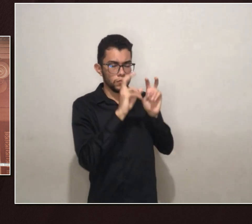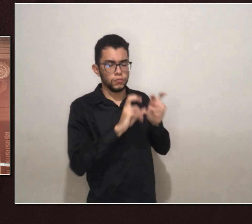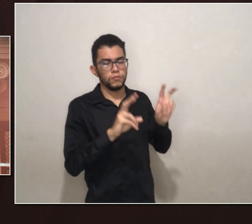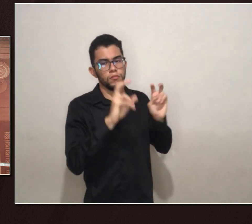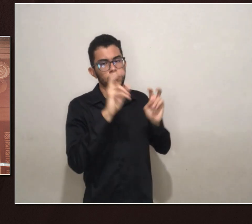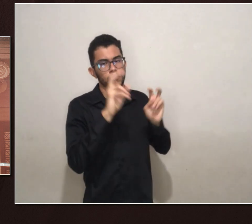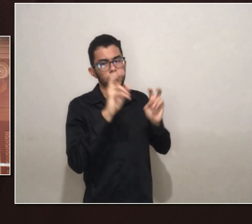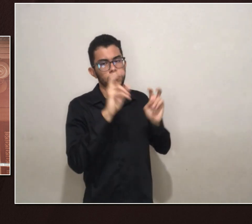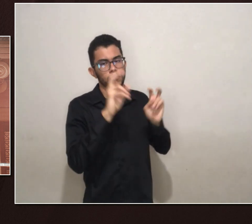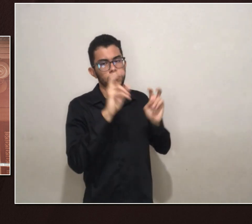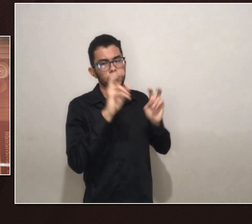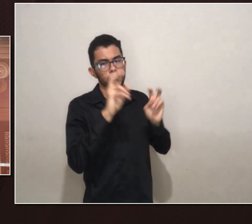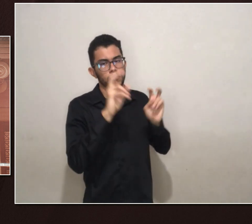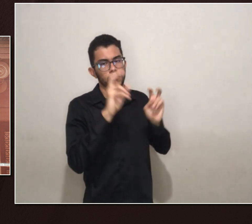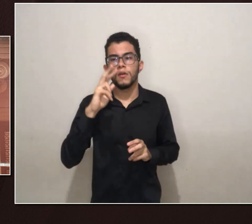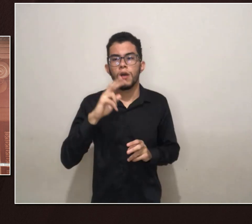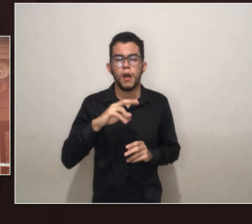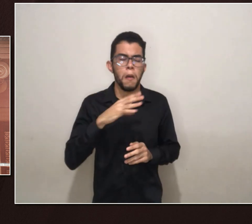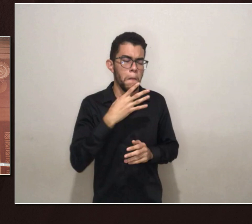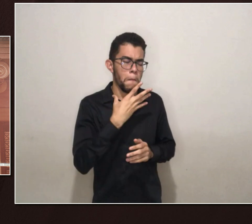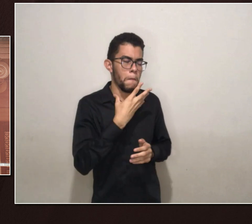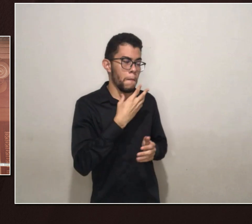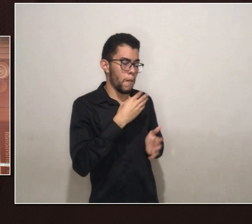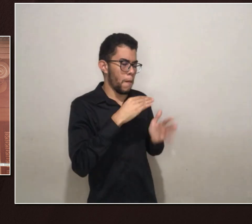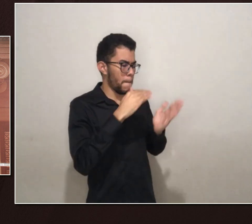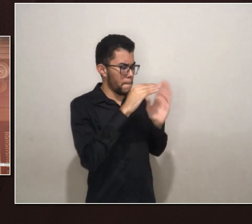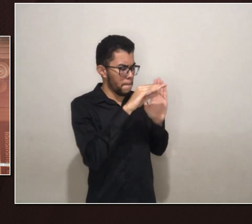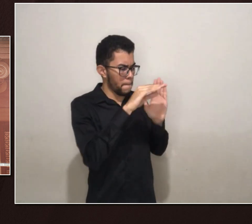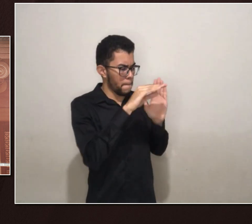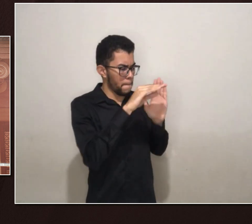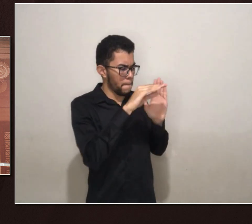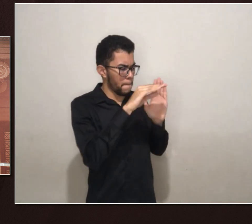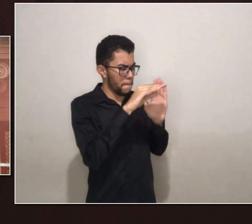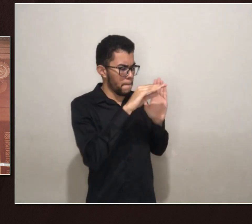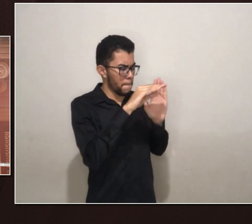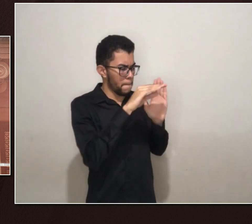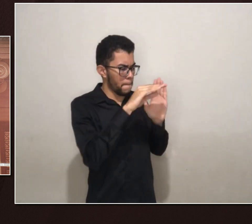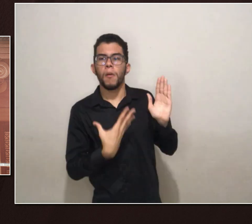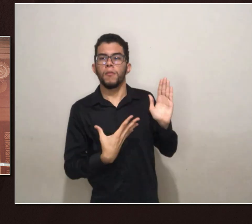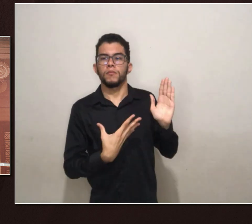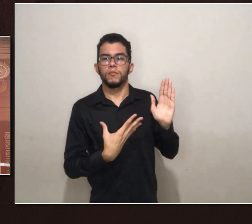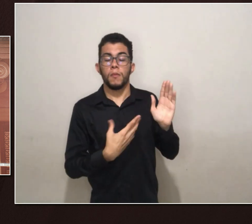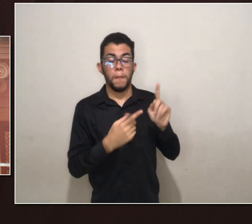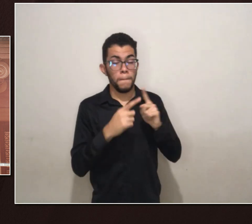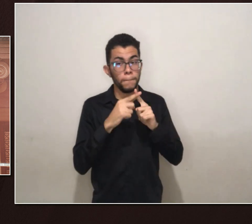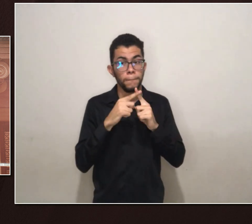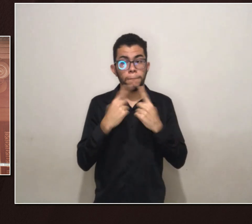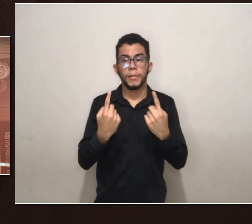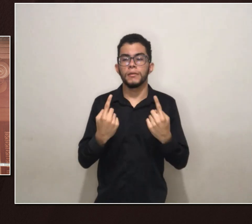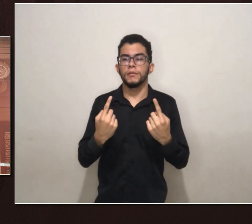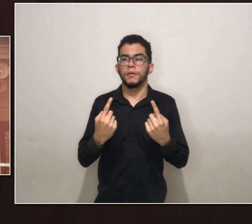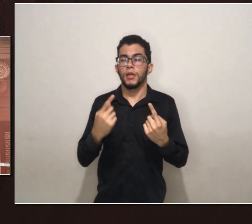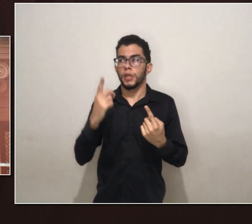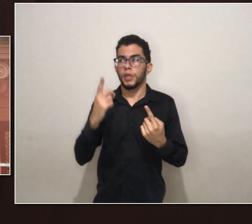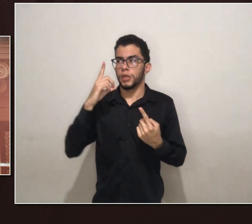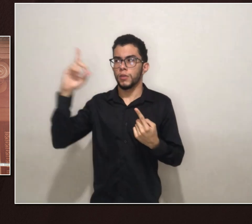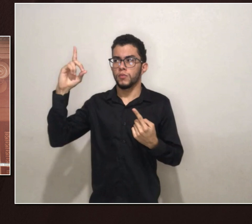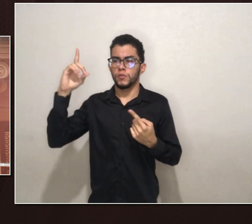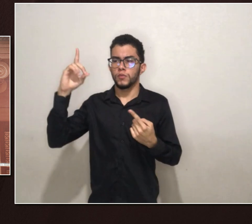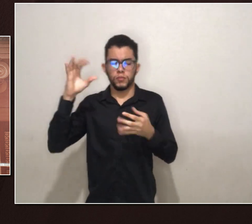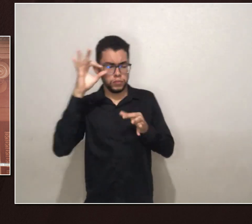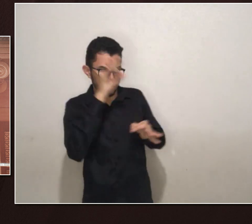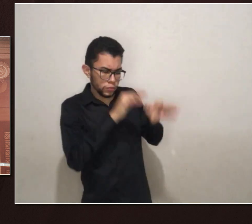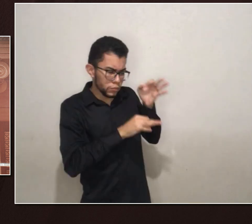muitas coisas positivas, mas o Senhor é rigoroso com ela. O Senhor sabe que